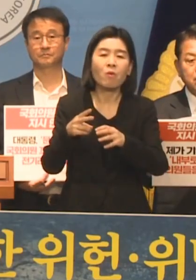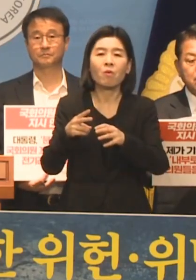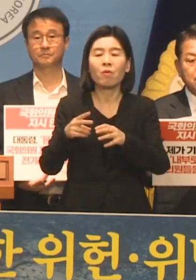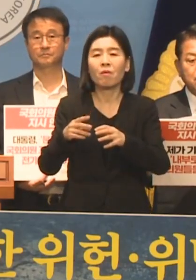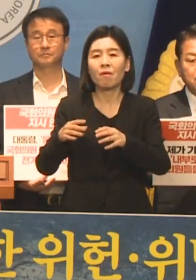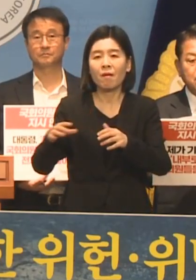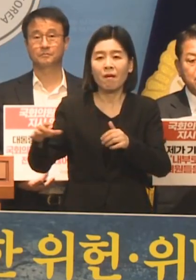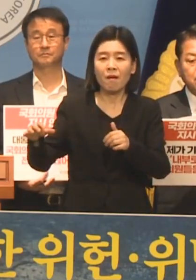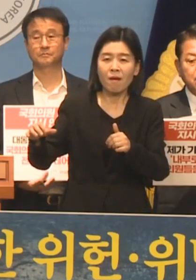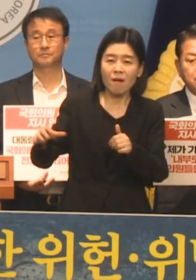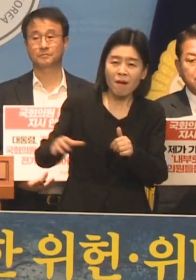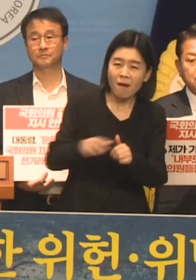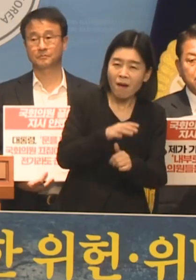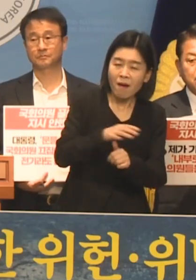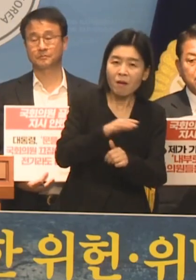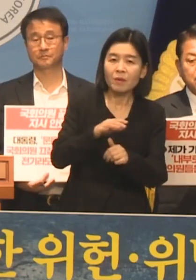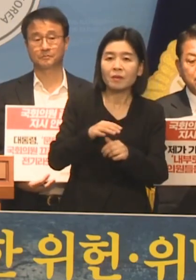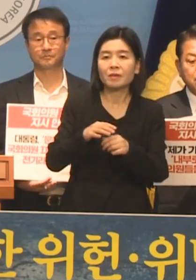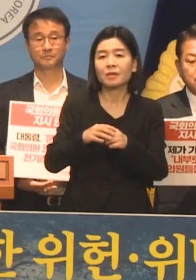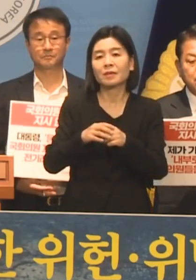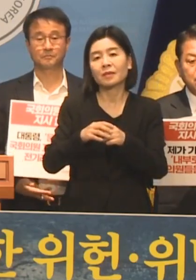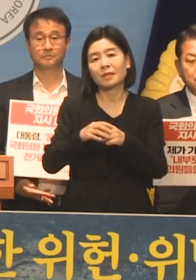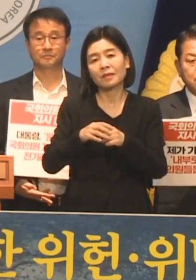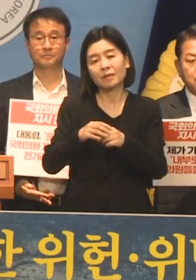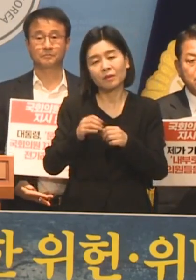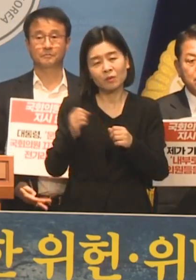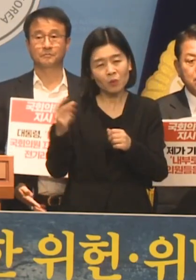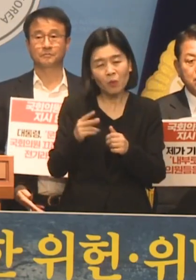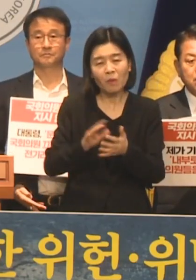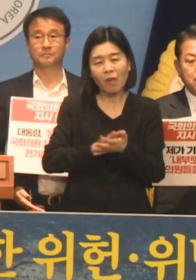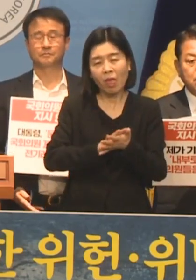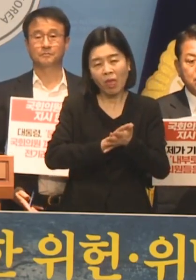처절하게 7년간이나 짓밟혀야 했습니다.